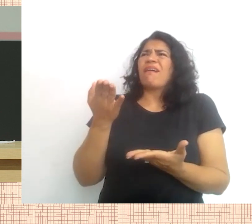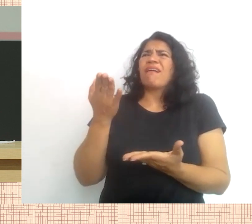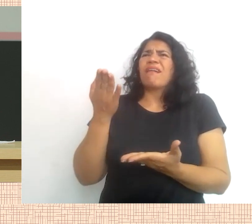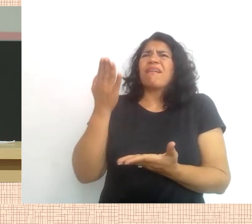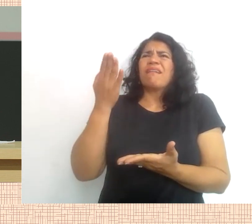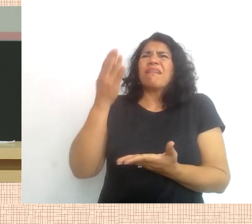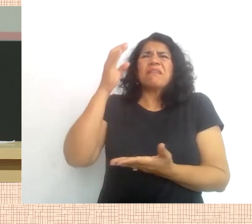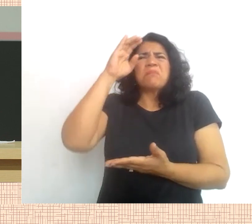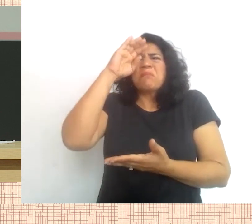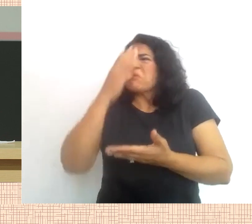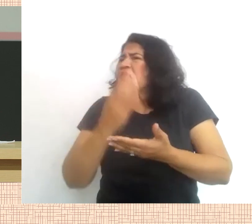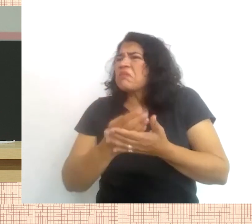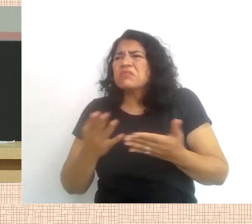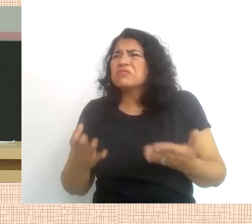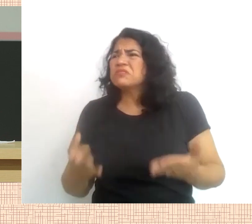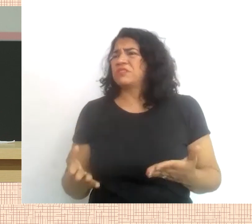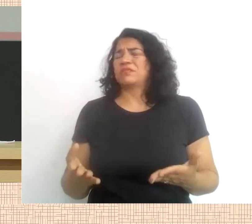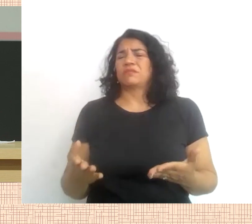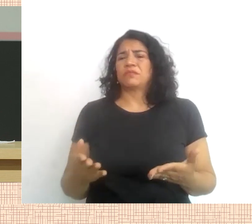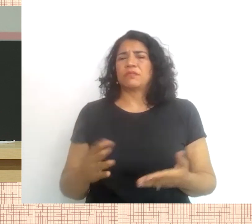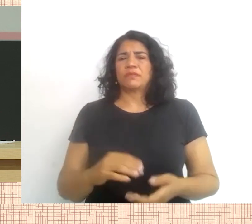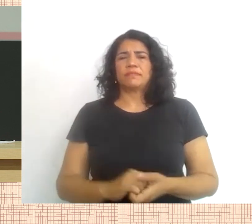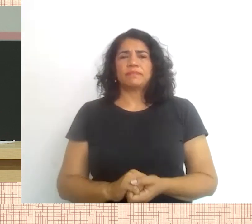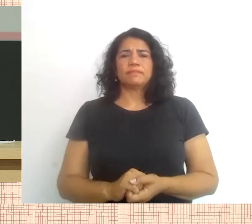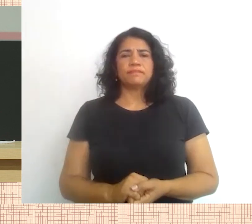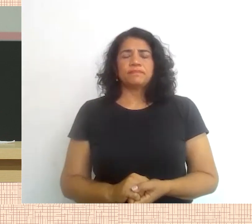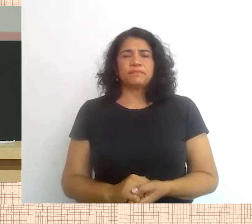Tem algum contrato assinado conosco?